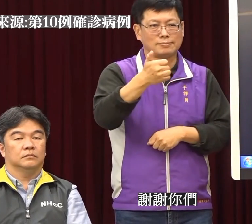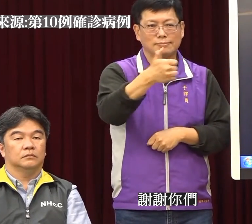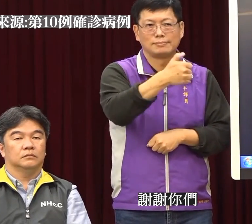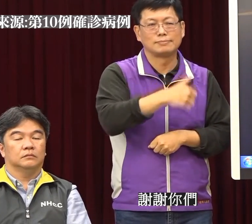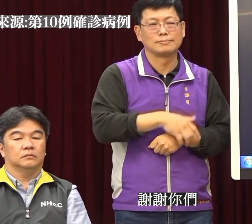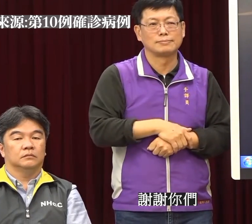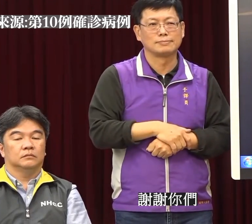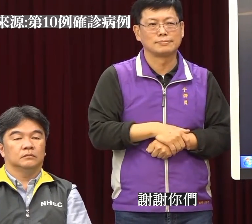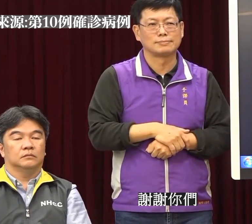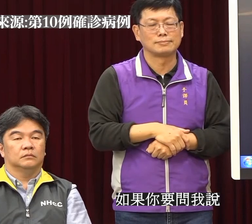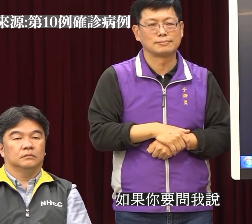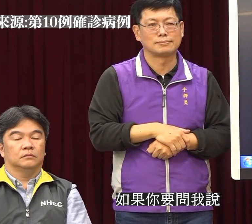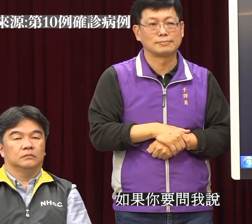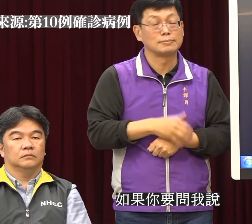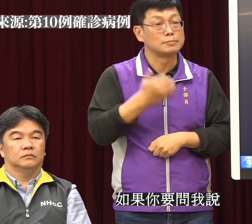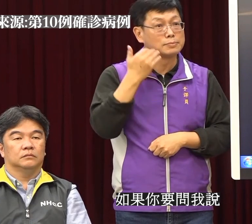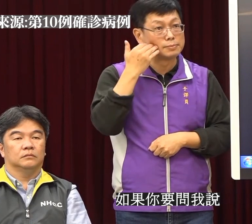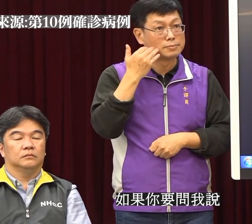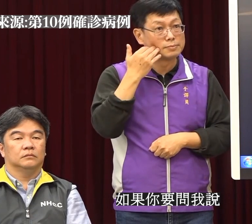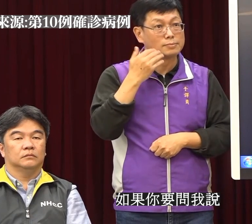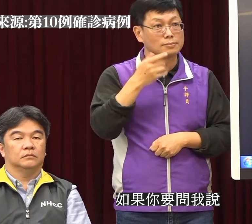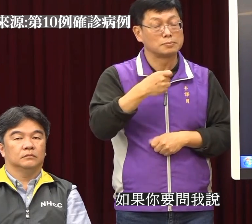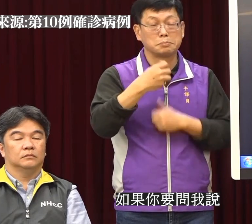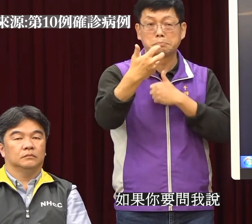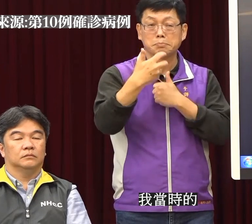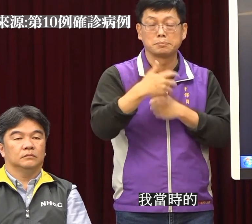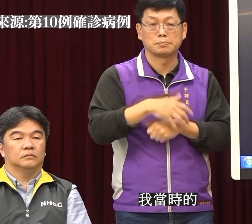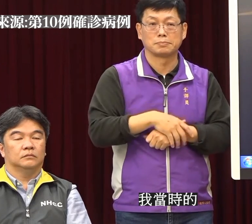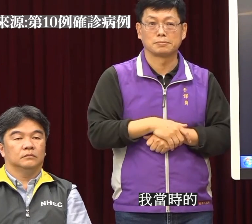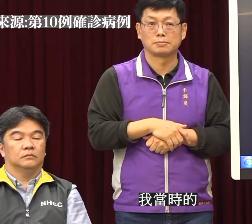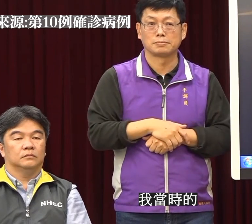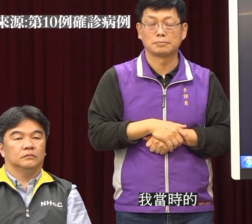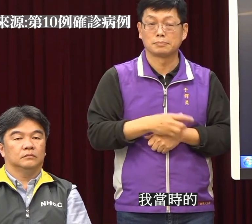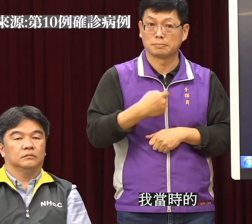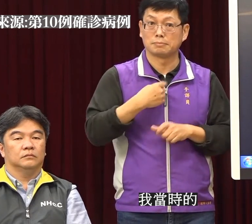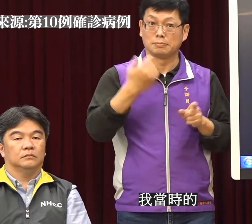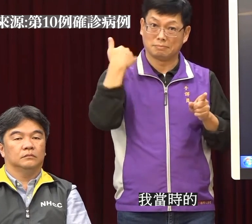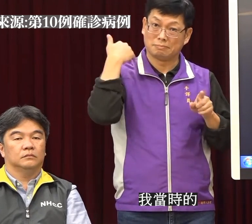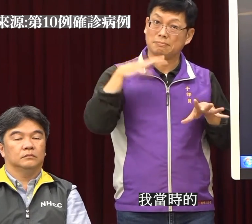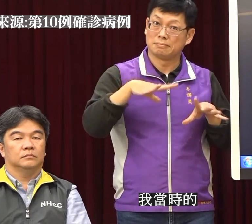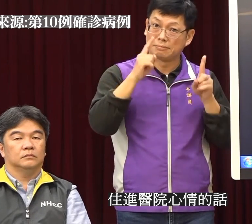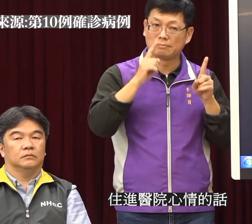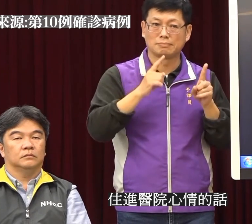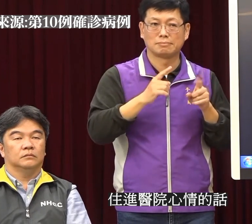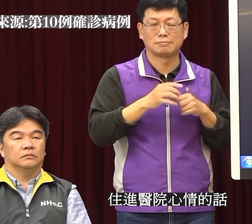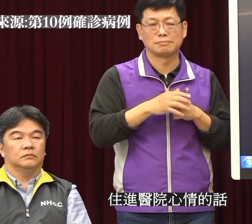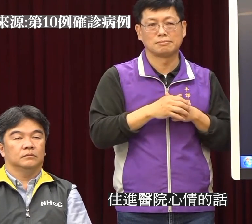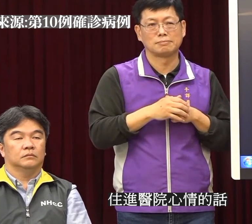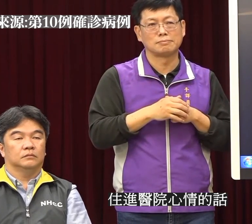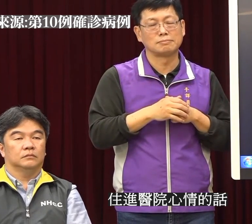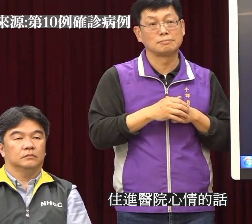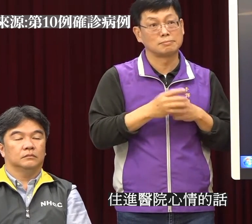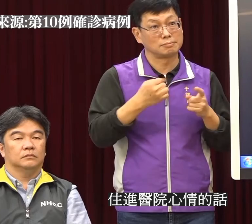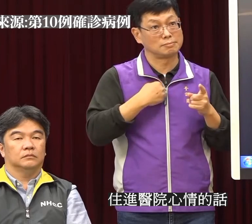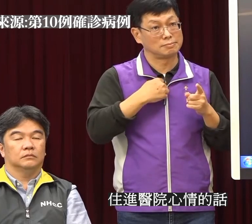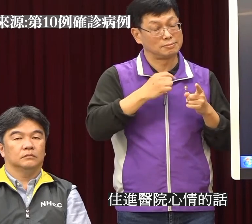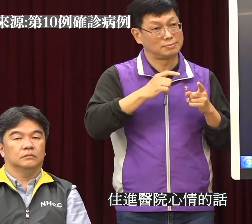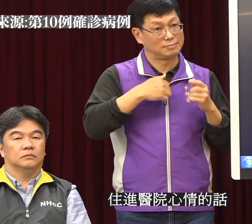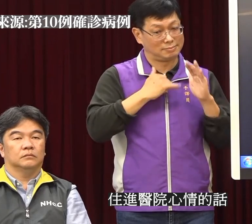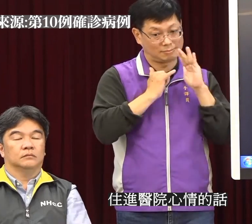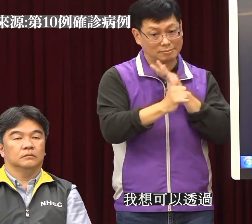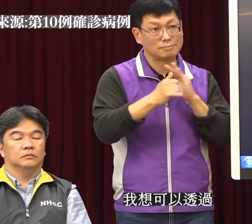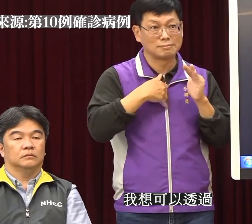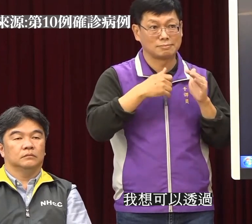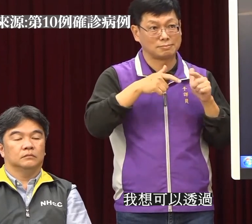们。如果你要问我说我当时的住进医院的心情的